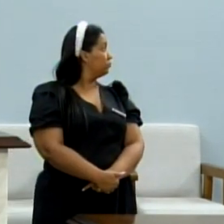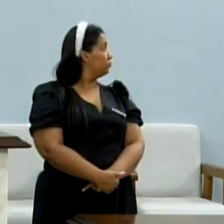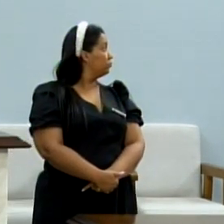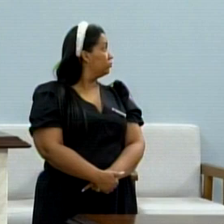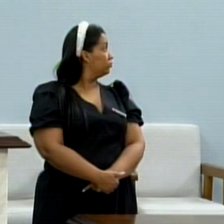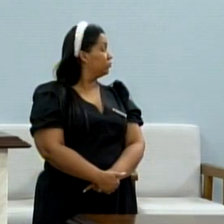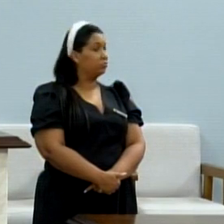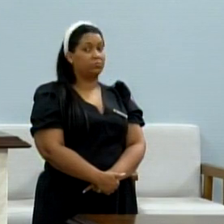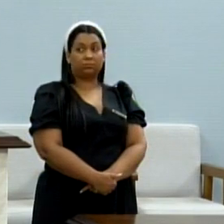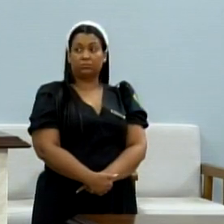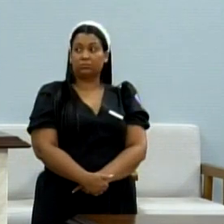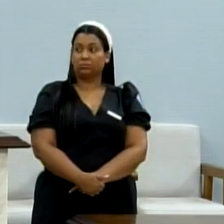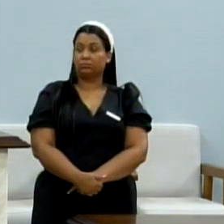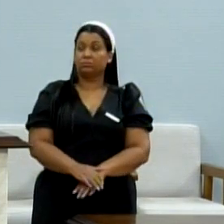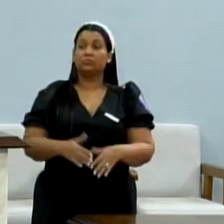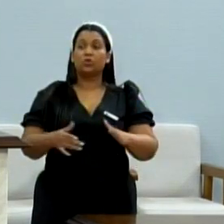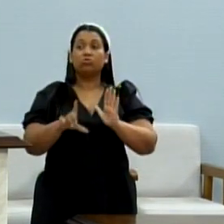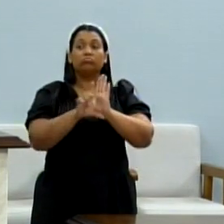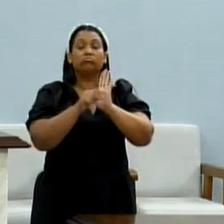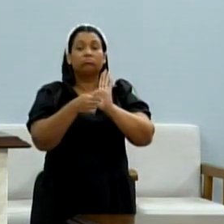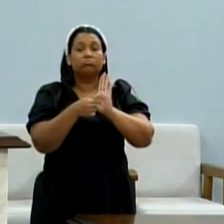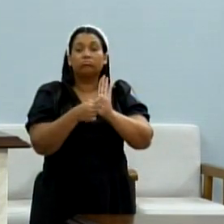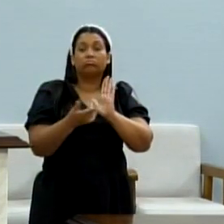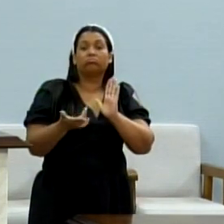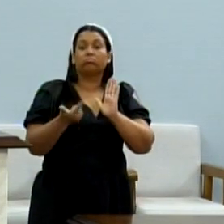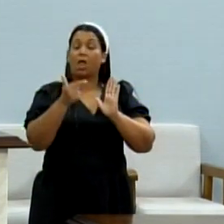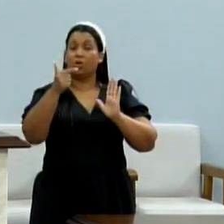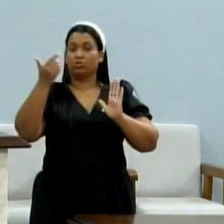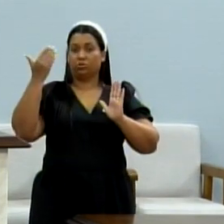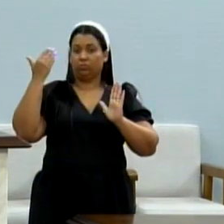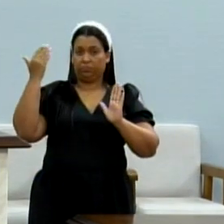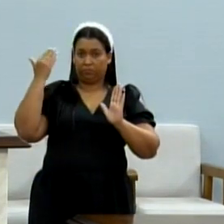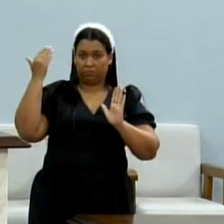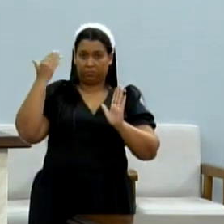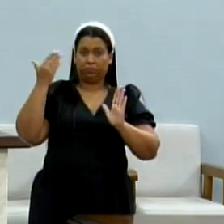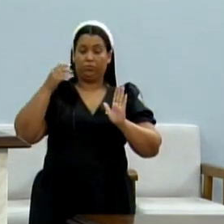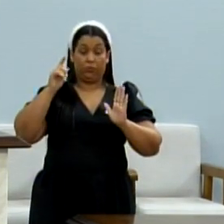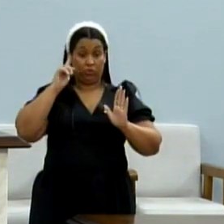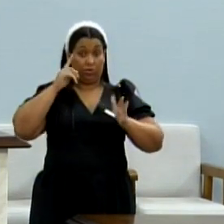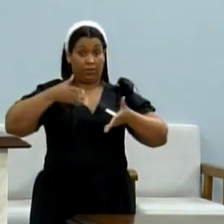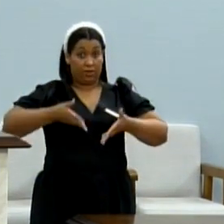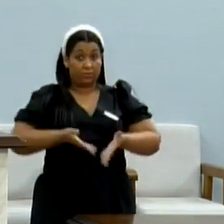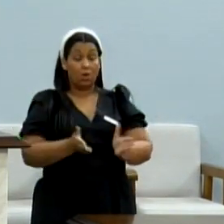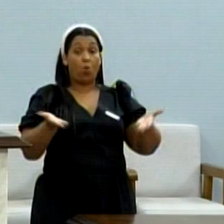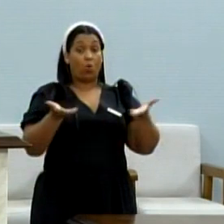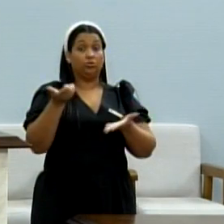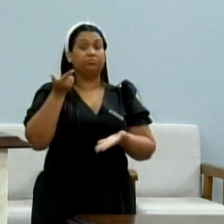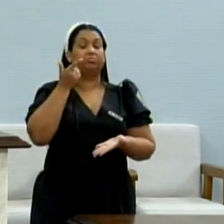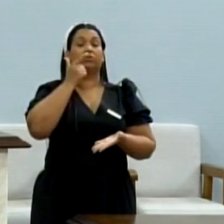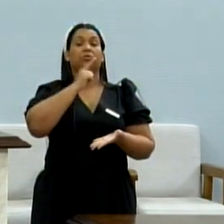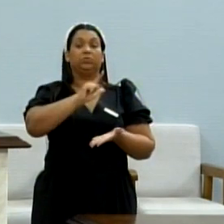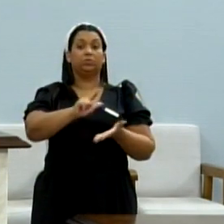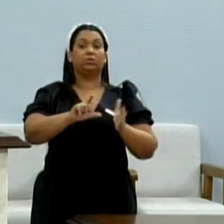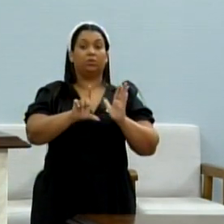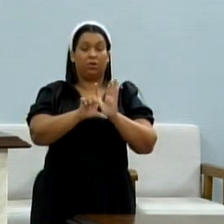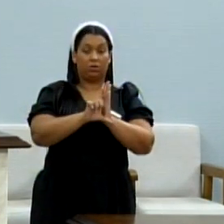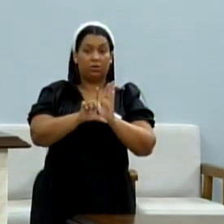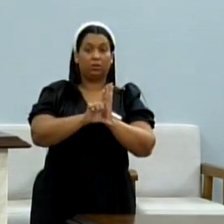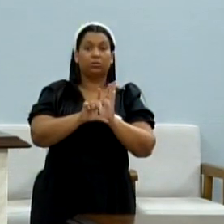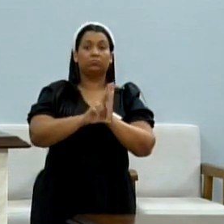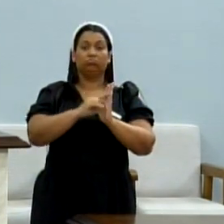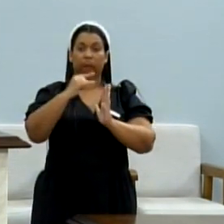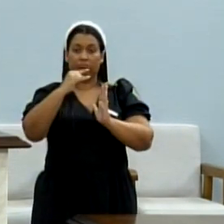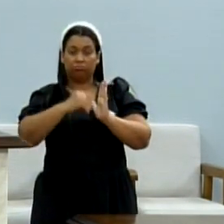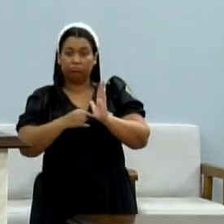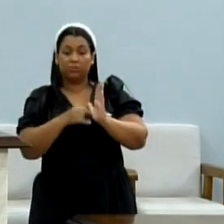Aí, hoje, de legislação, que a gente não tinha legislação nenhuma quando ele nasceu, então hoje a gente conseguiu desburocratizar o registro. Então,